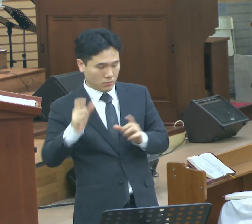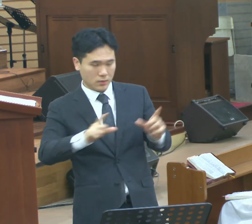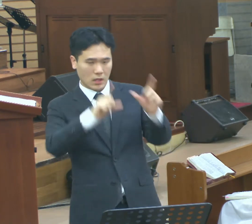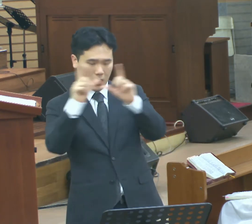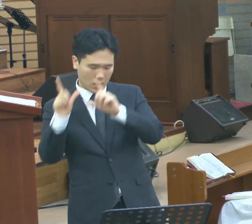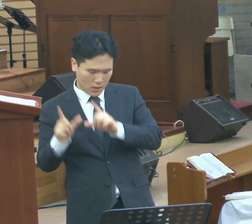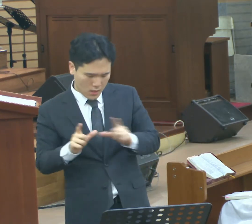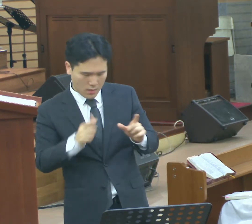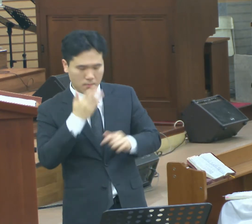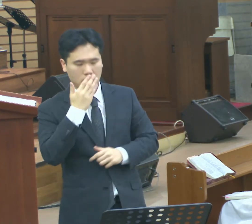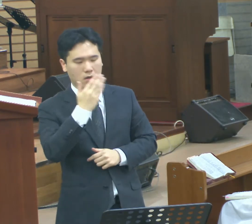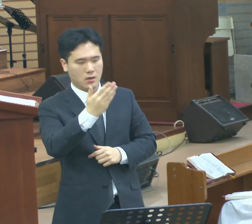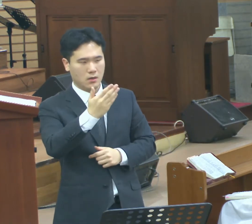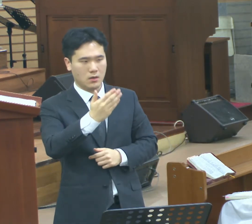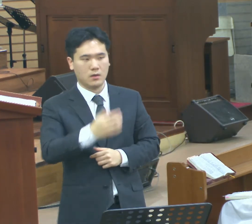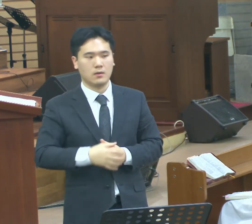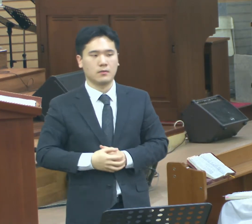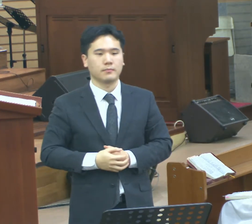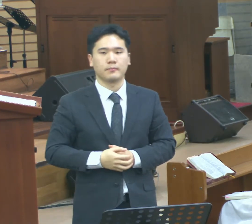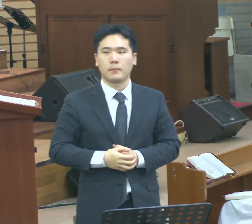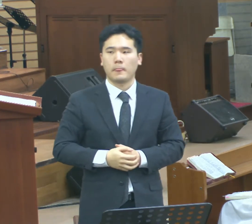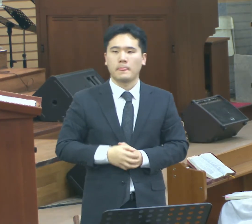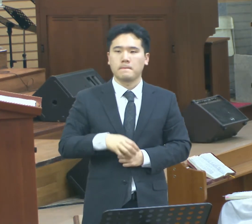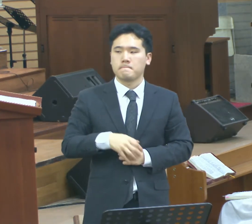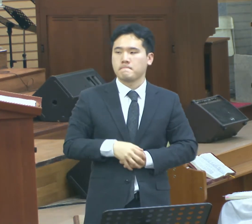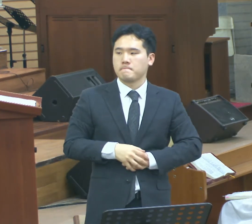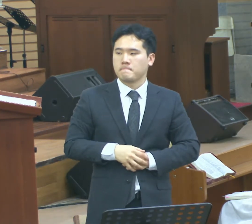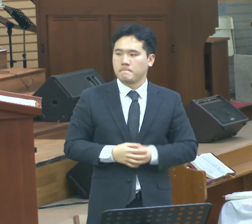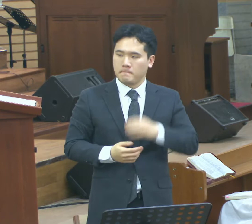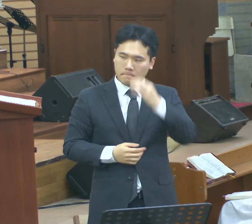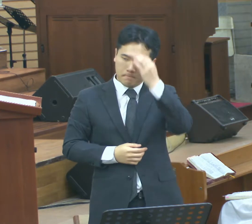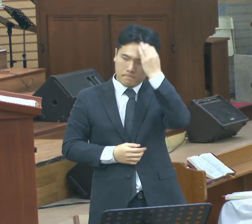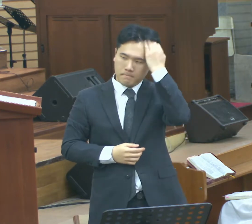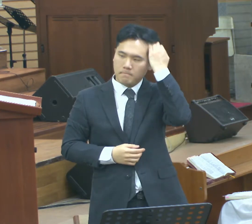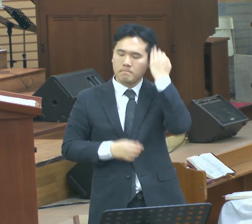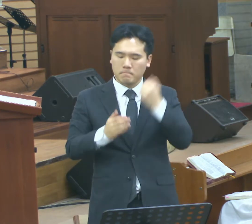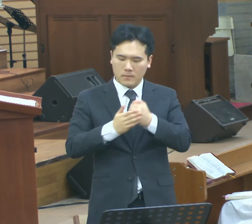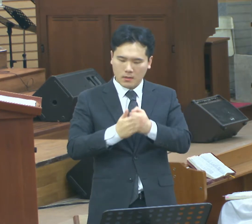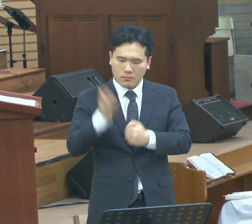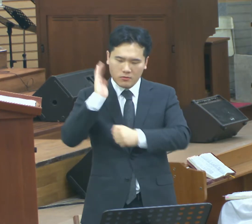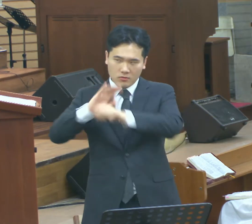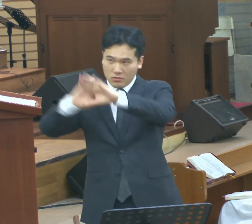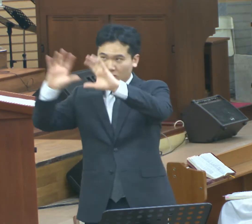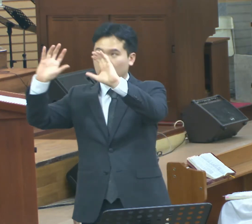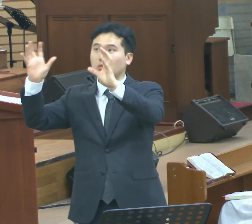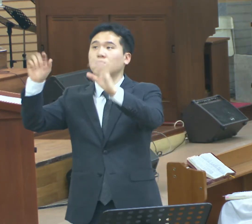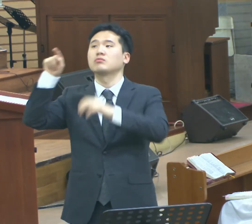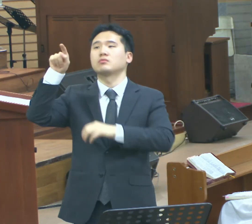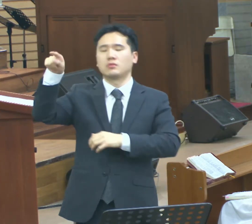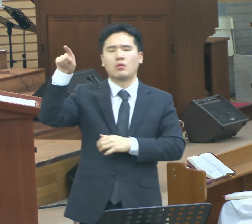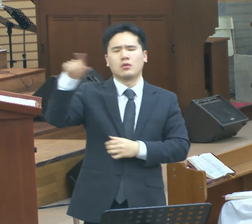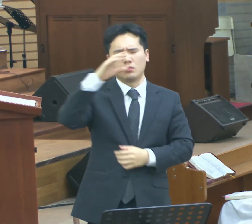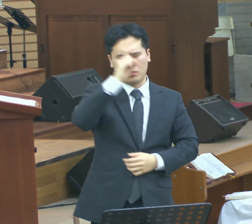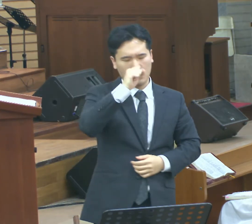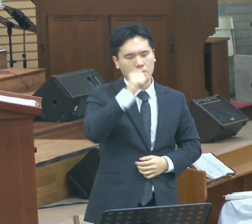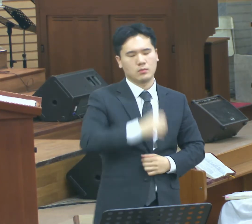열어 놓으시는 만왕의 왕이 저 천국에 계신 거예요. 그래서 그 천국이 좋은 거예요.